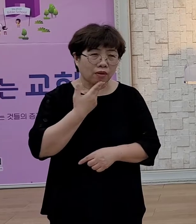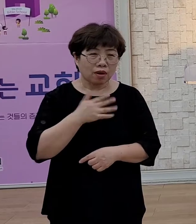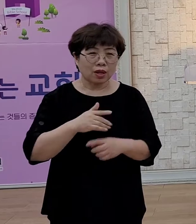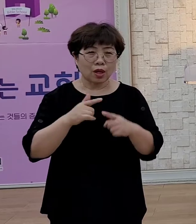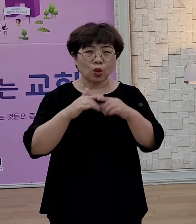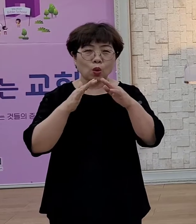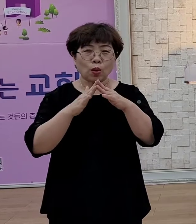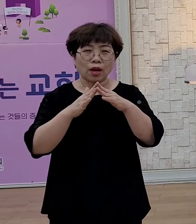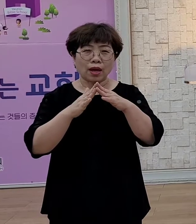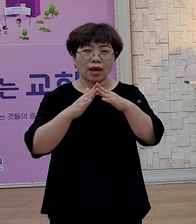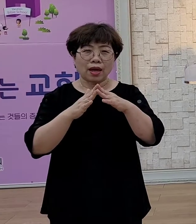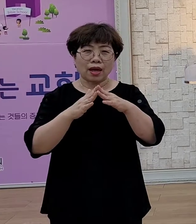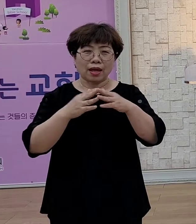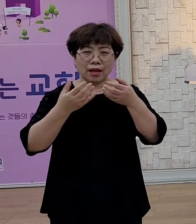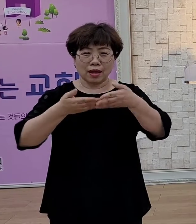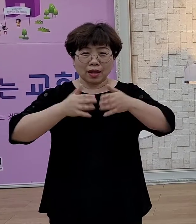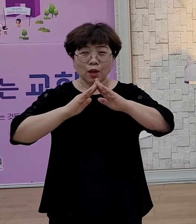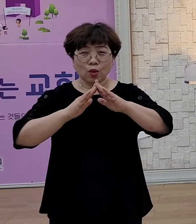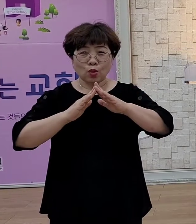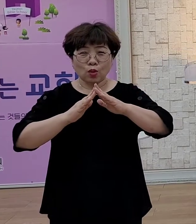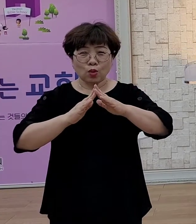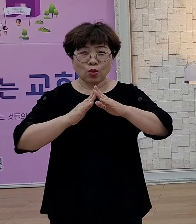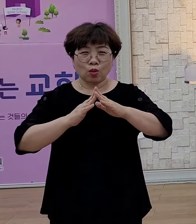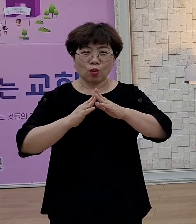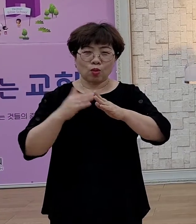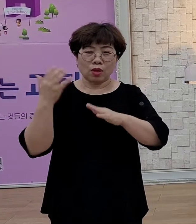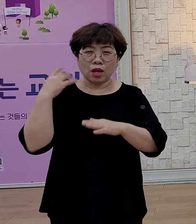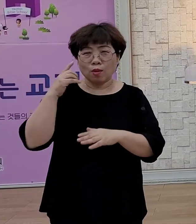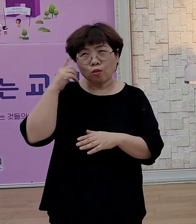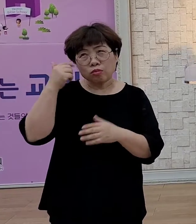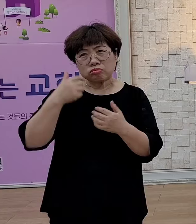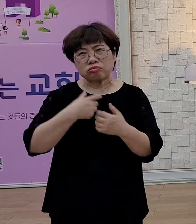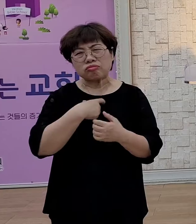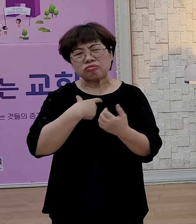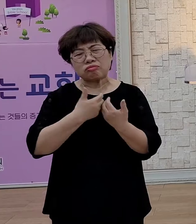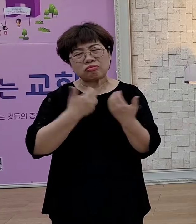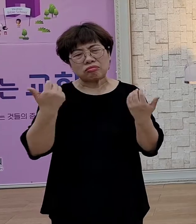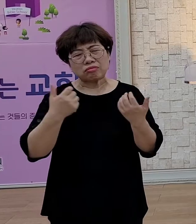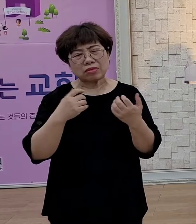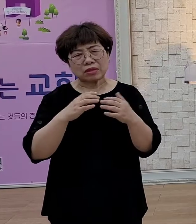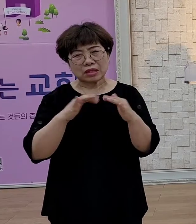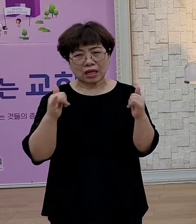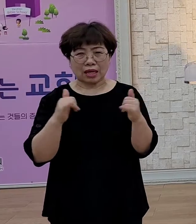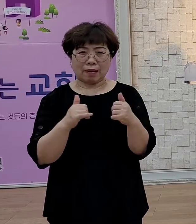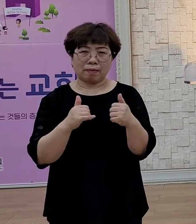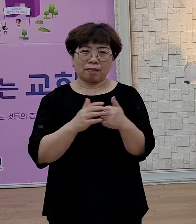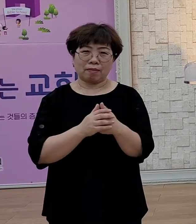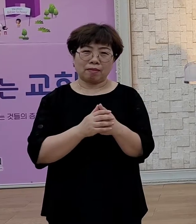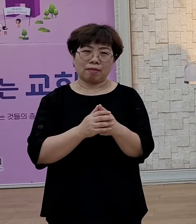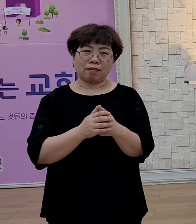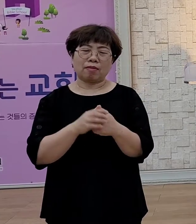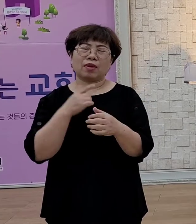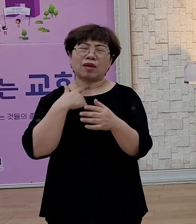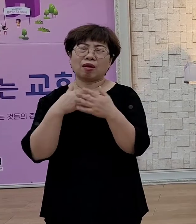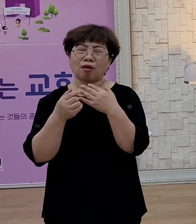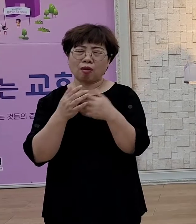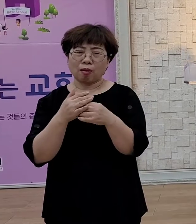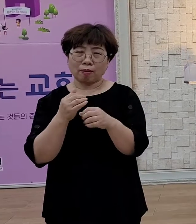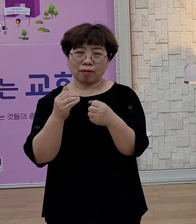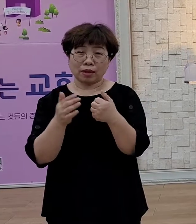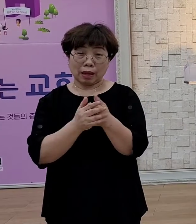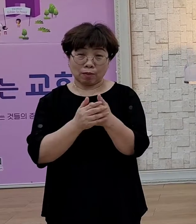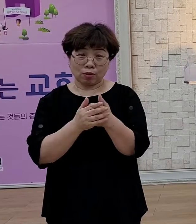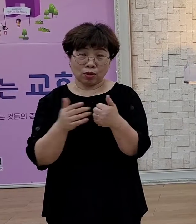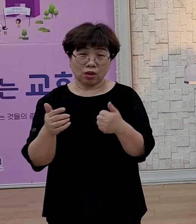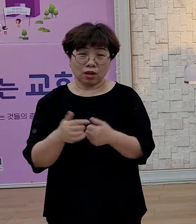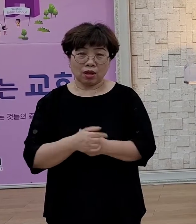이 교회 떠날 때 다 목사 싫다고 떠나지 좋다고 나가는 사람 있냐고. 이런 걸 경험해 보면서 정말